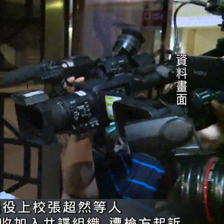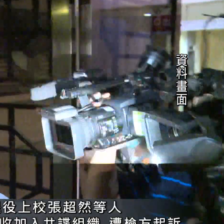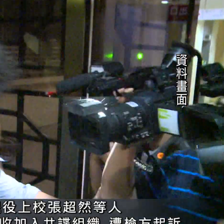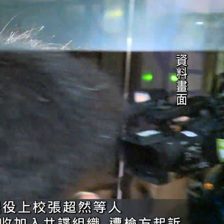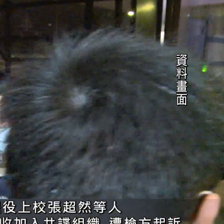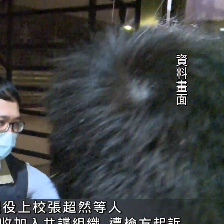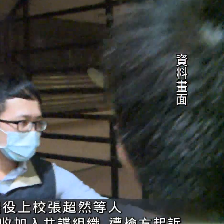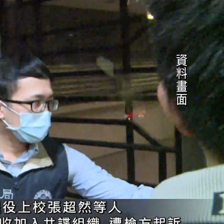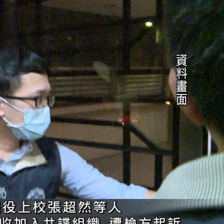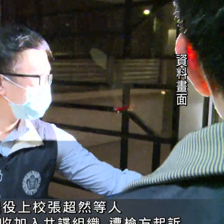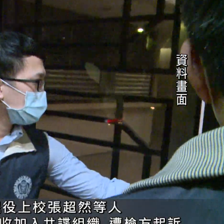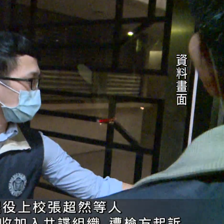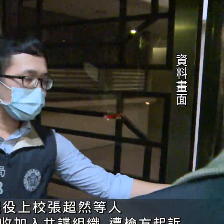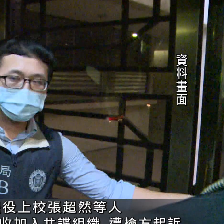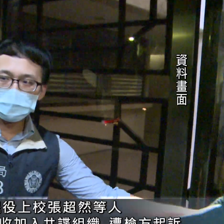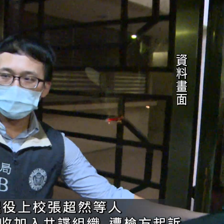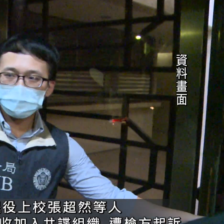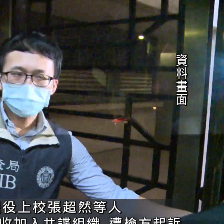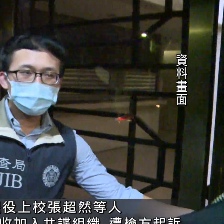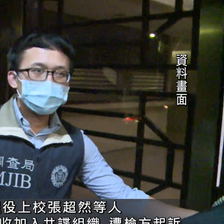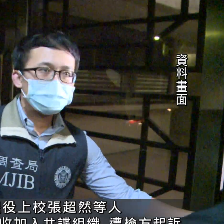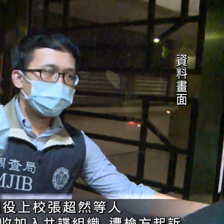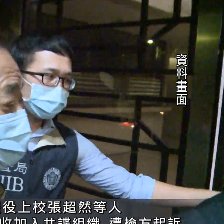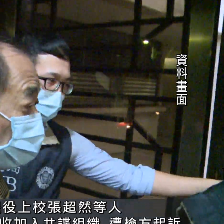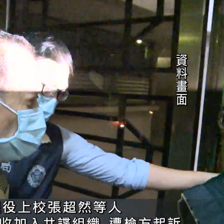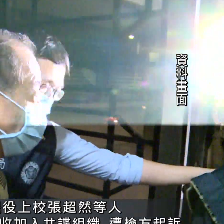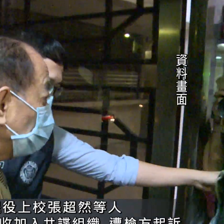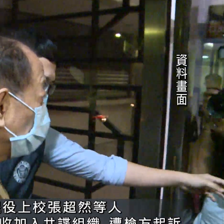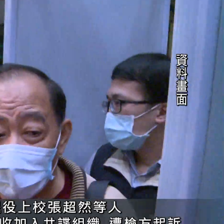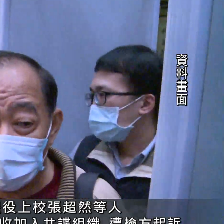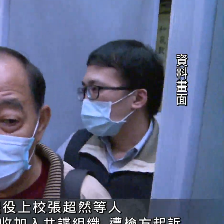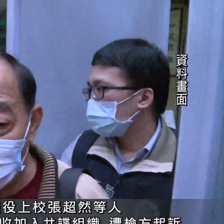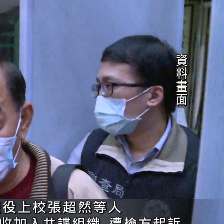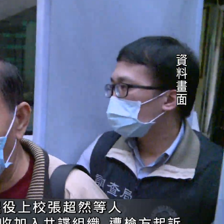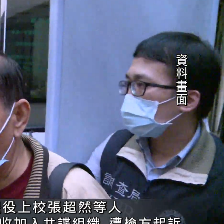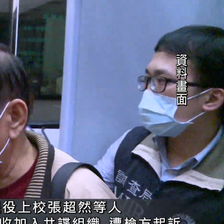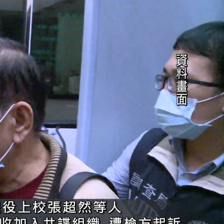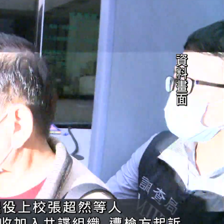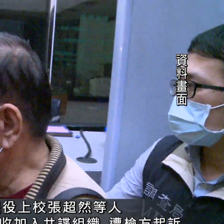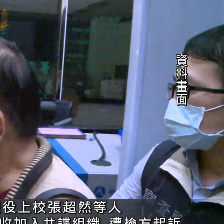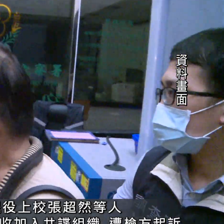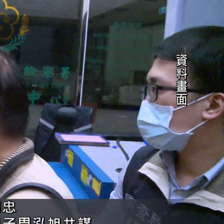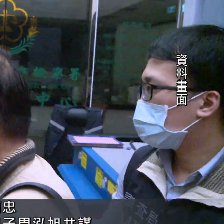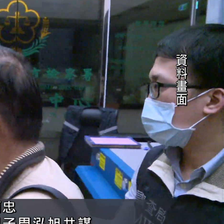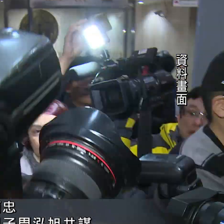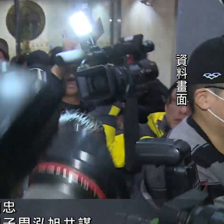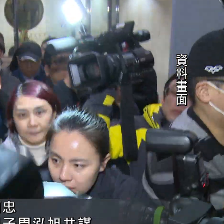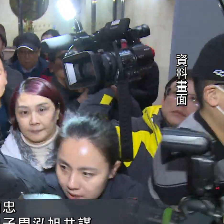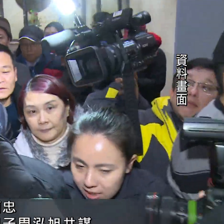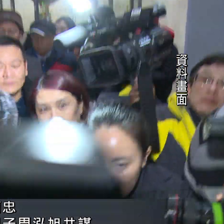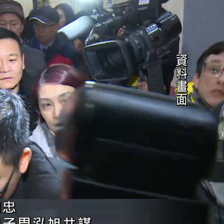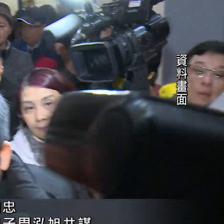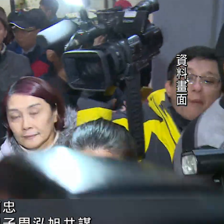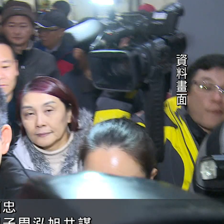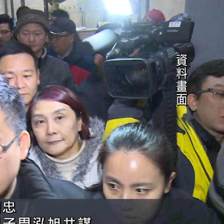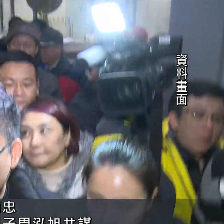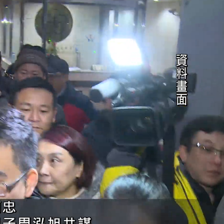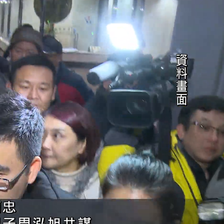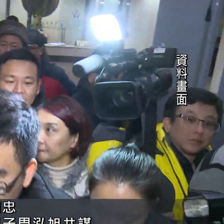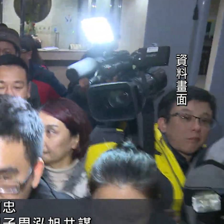退役上校张超然等人被控遭到中共吸收加入共谍组织，遭检方起诉。新党青年军王秉忠则被控和中国